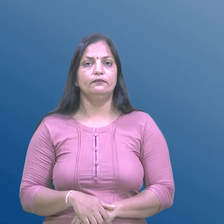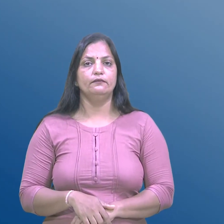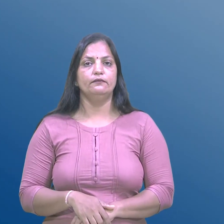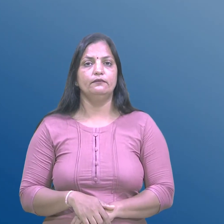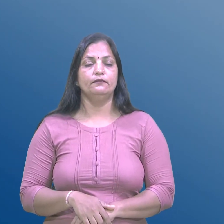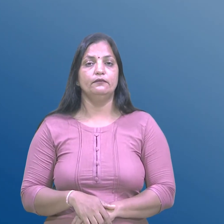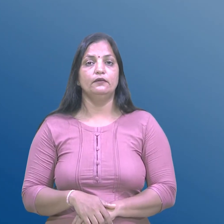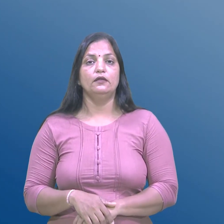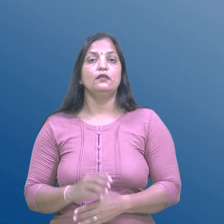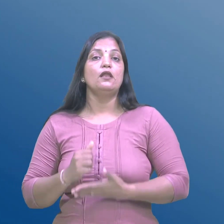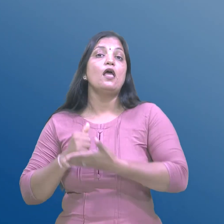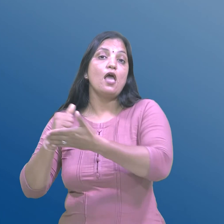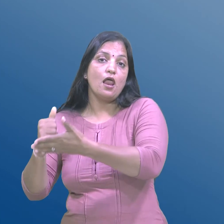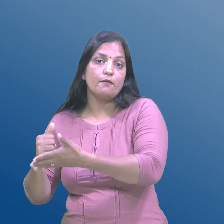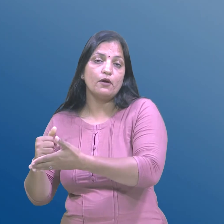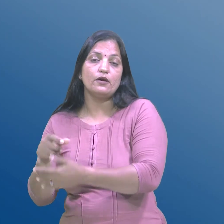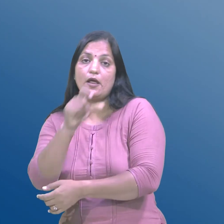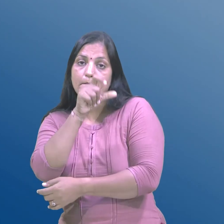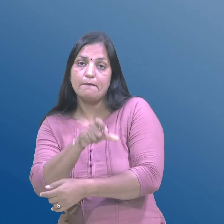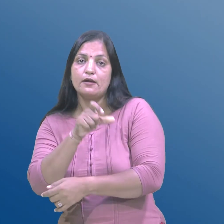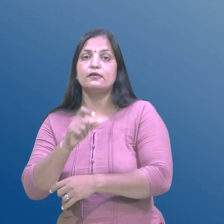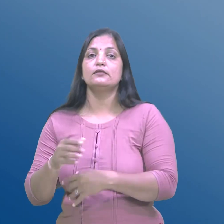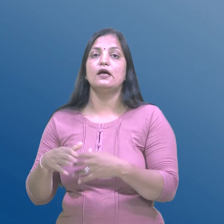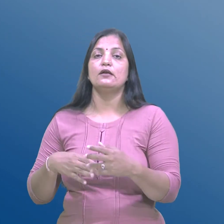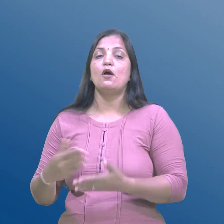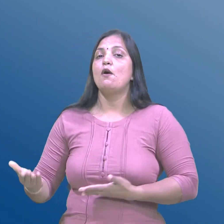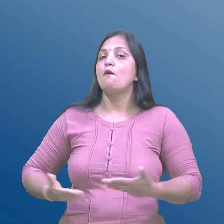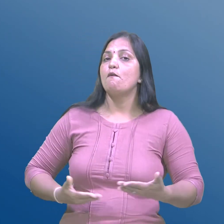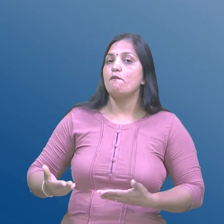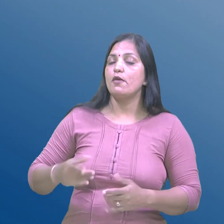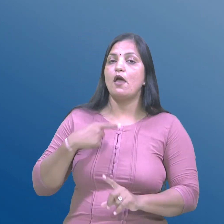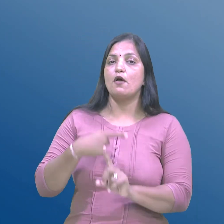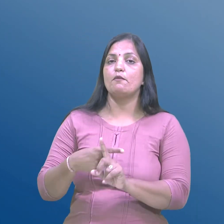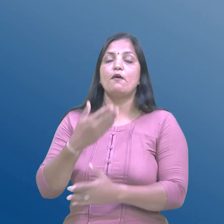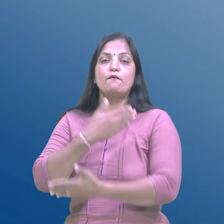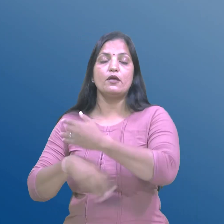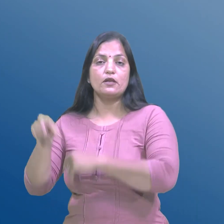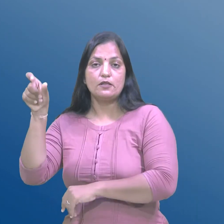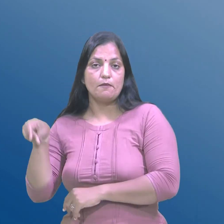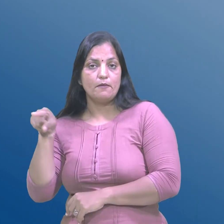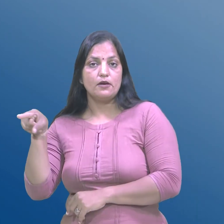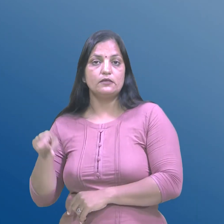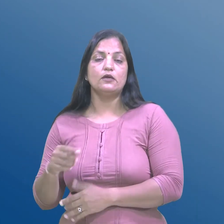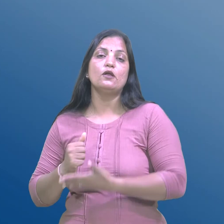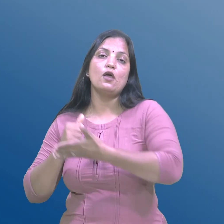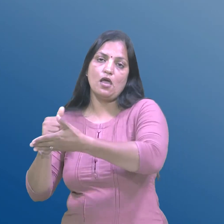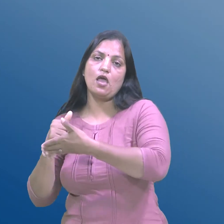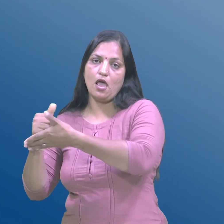ત્યારે મદદ કરનાર આવી વ્યક્તિ એ વ્યવહારમાં વિકલાંગતા ધરાવતી વ્યક્તિને મદદ કરવાથી દૂર રહેશે